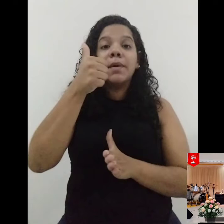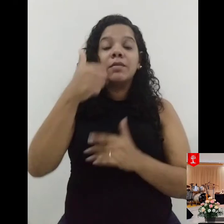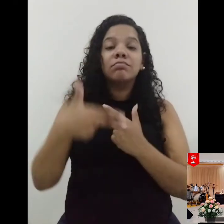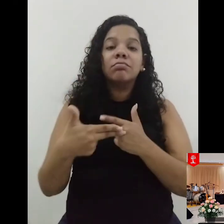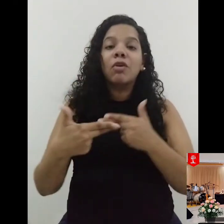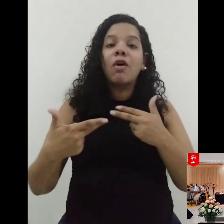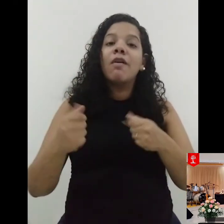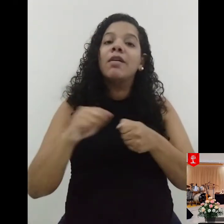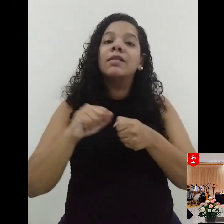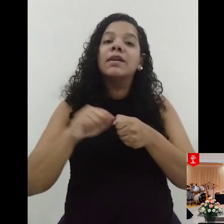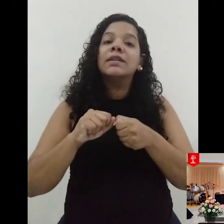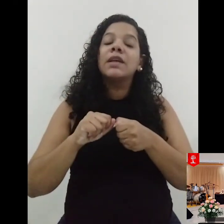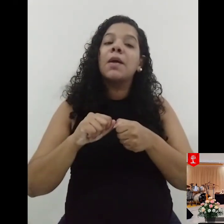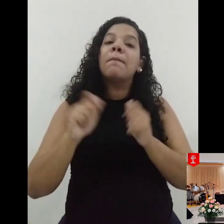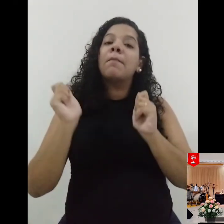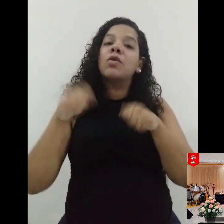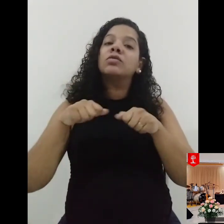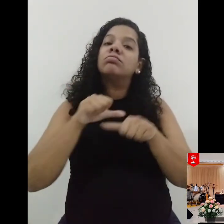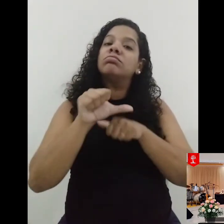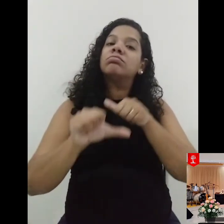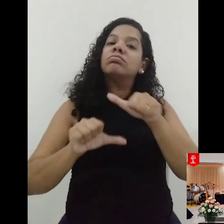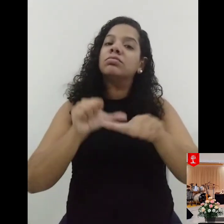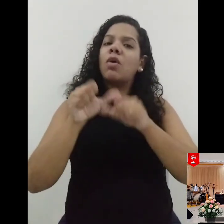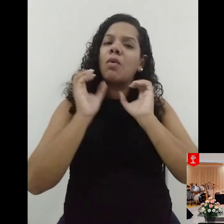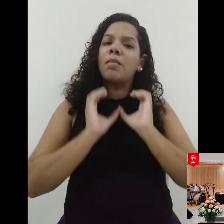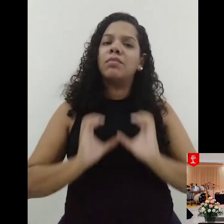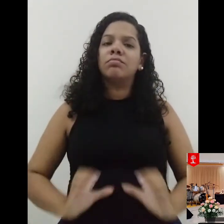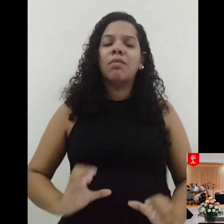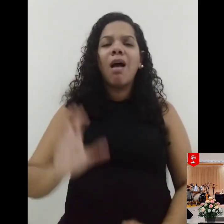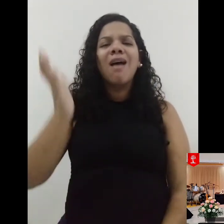E mais uma vez eu quero enfatizar que isso deve ser fruto,